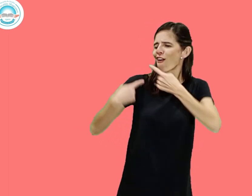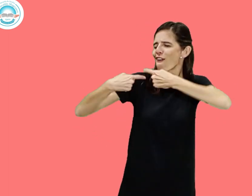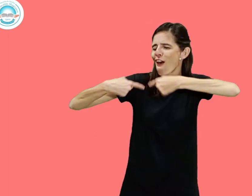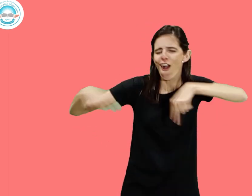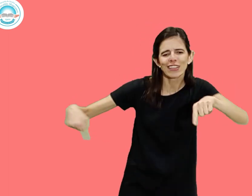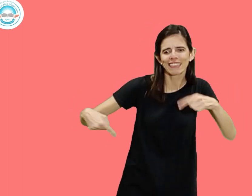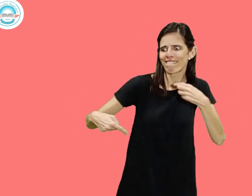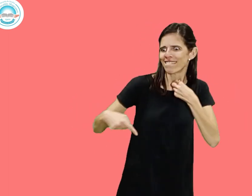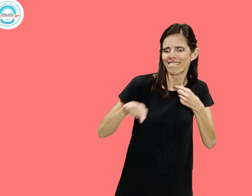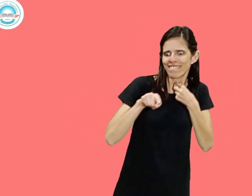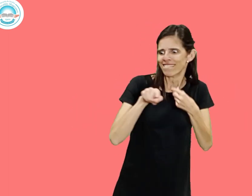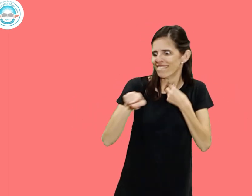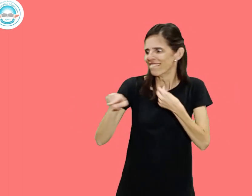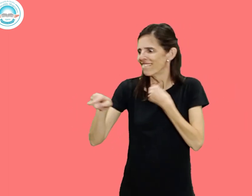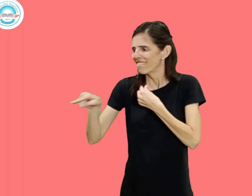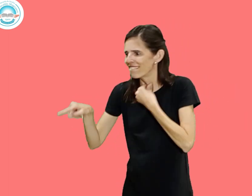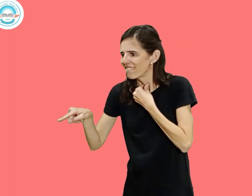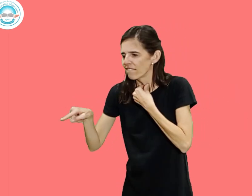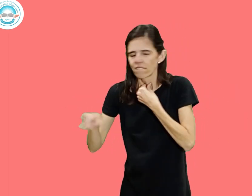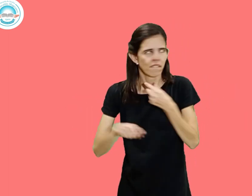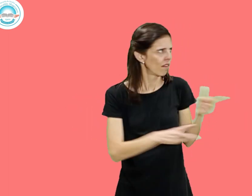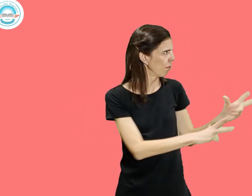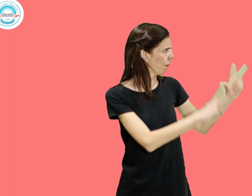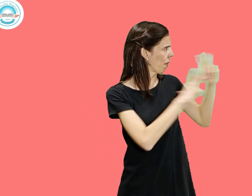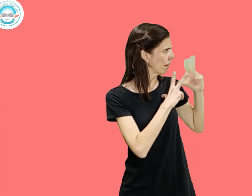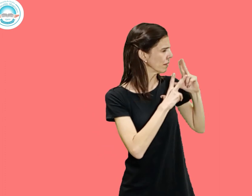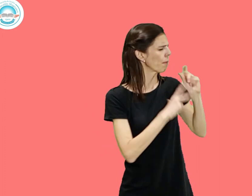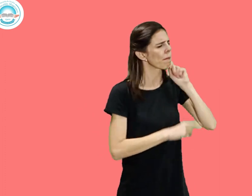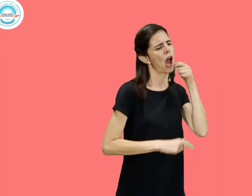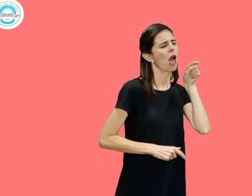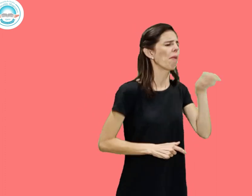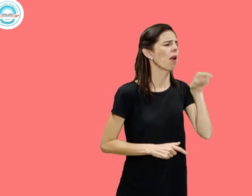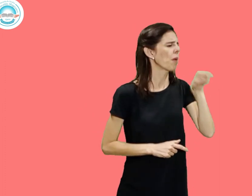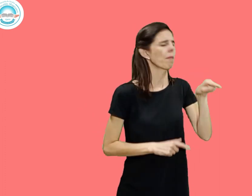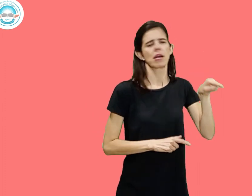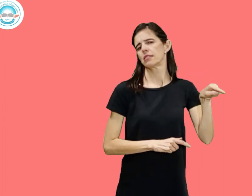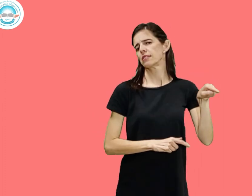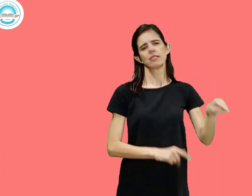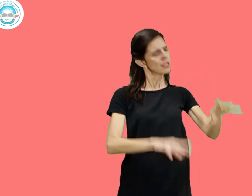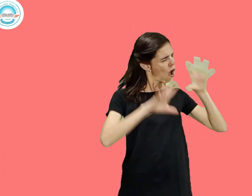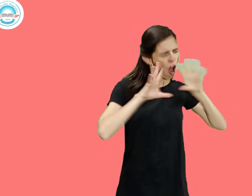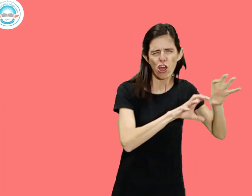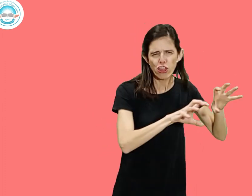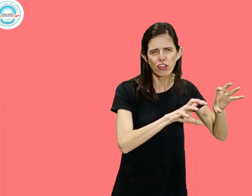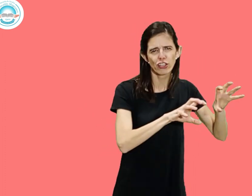primas Odio que siempre haya mejor algo mejor de lo que yo